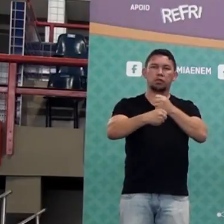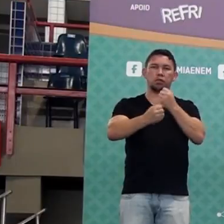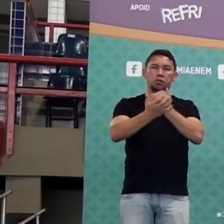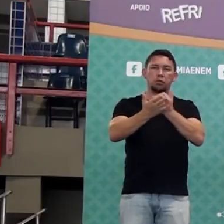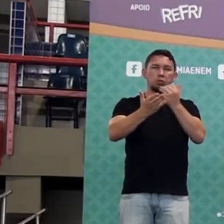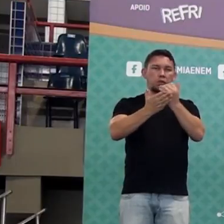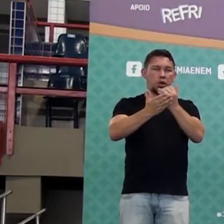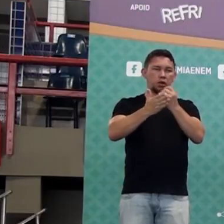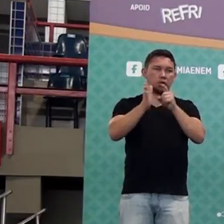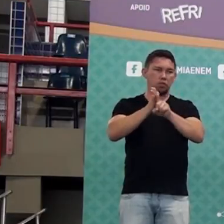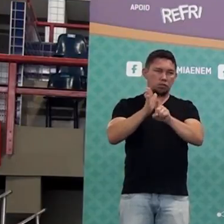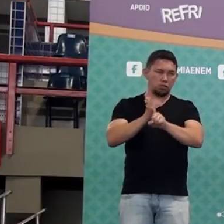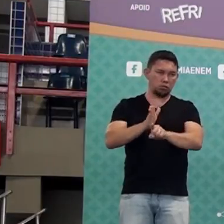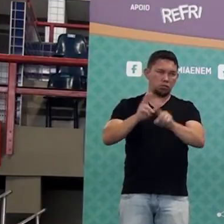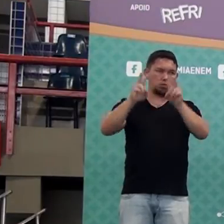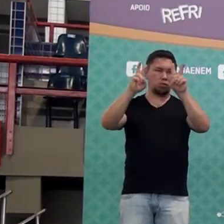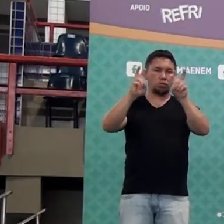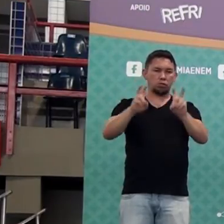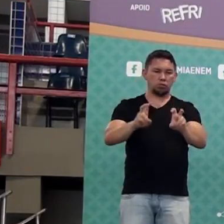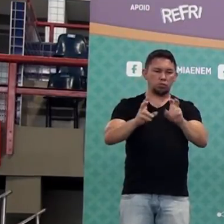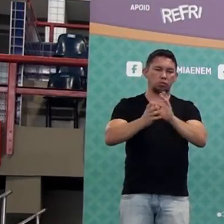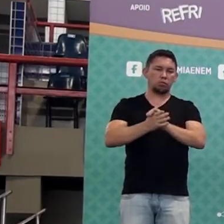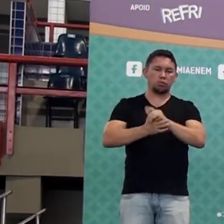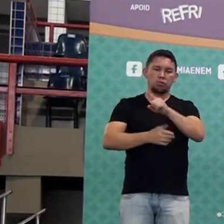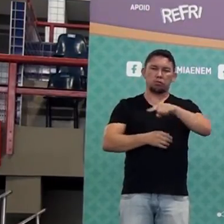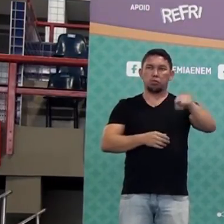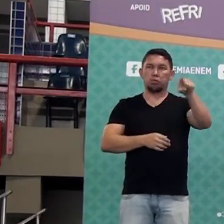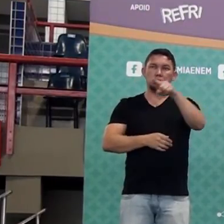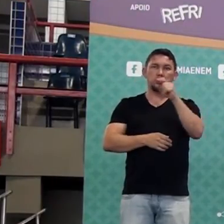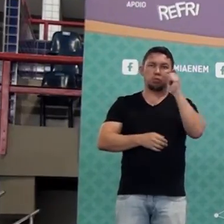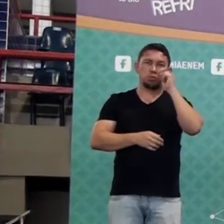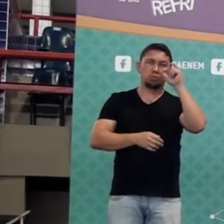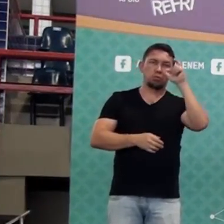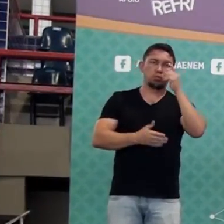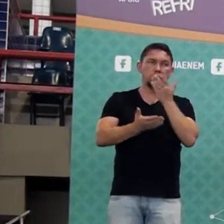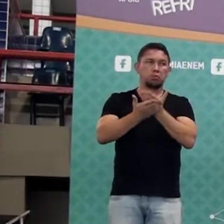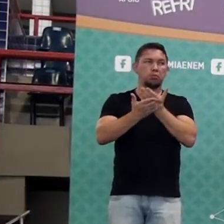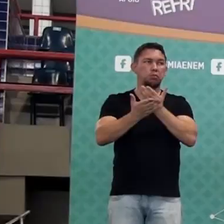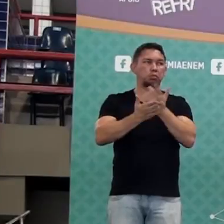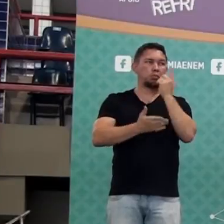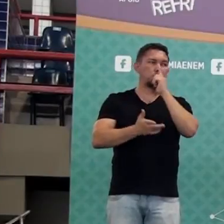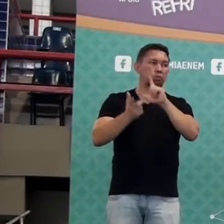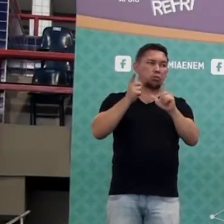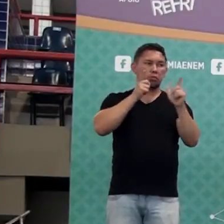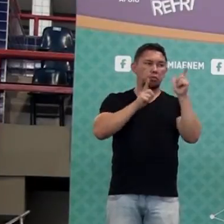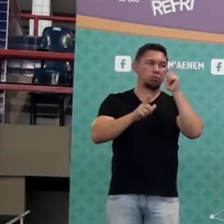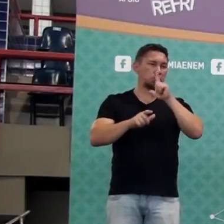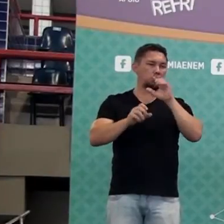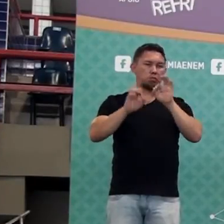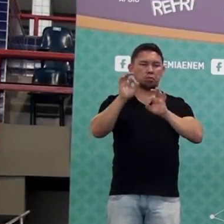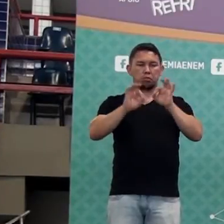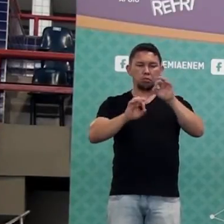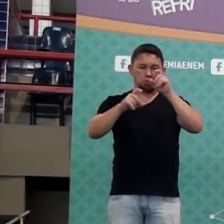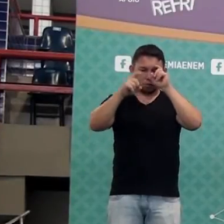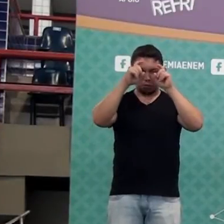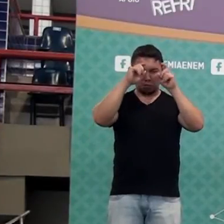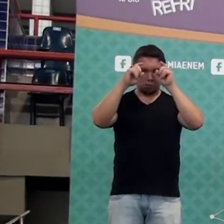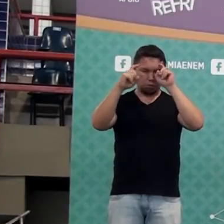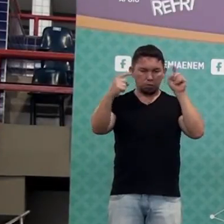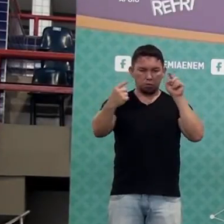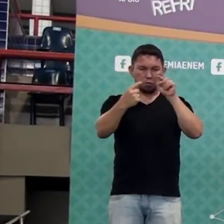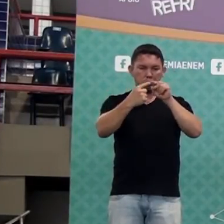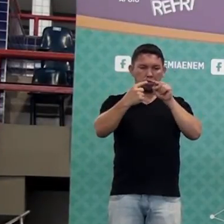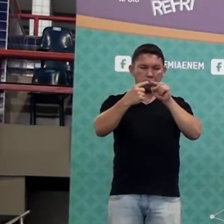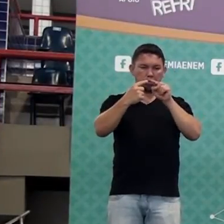uma questão desse tema, então é importante que vocês estejam atentos para que a gente possa fazer a discussão de